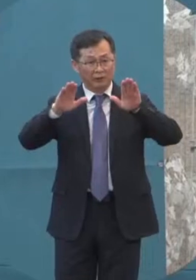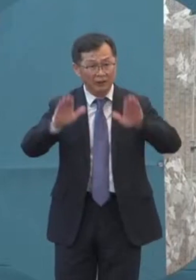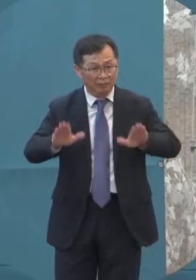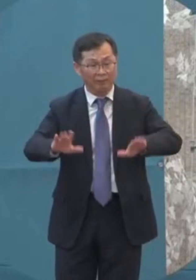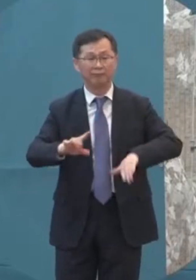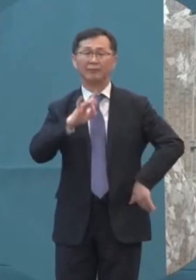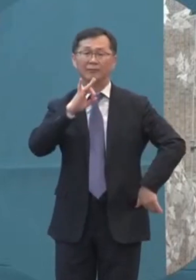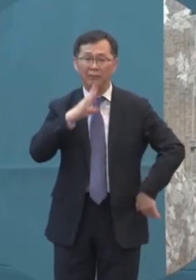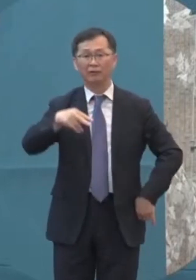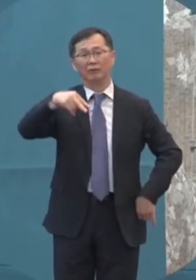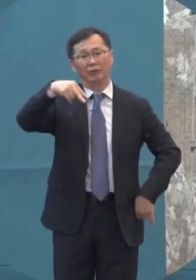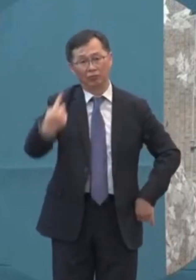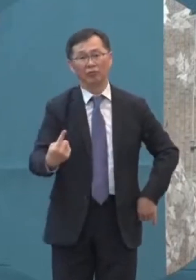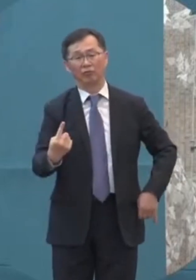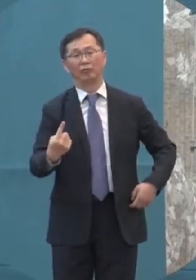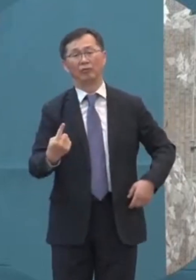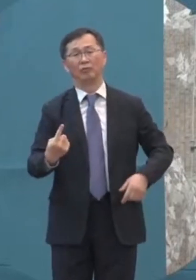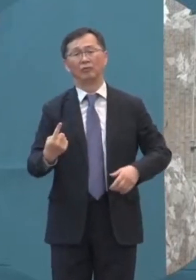이번만이라도